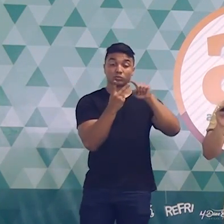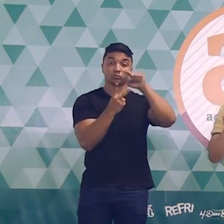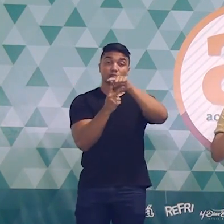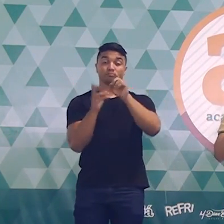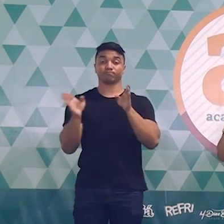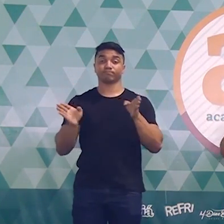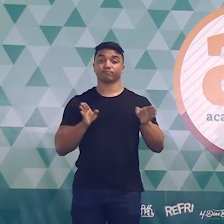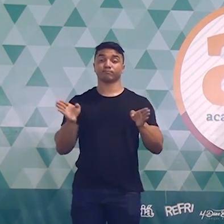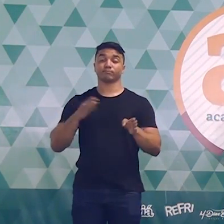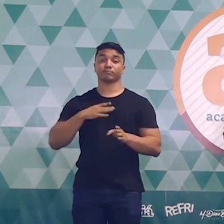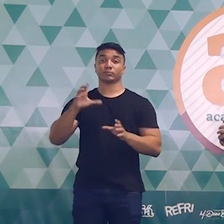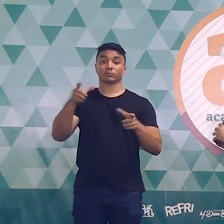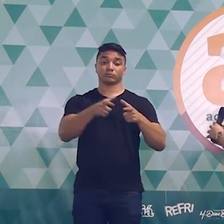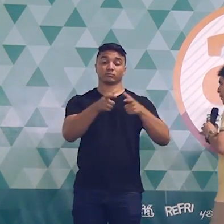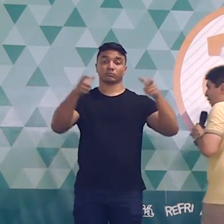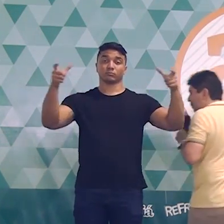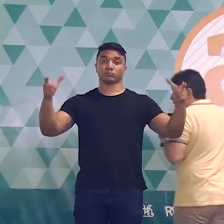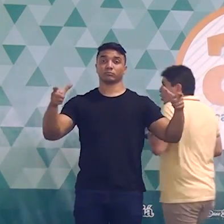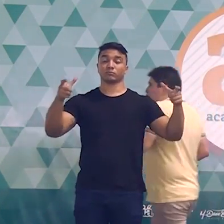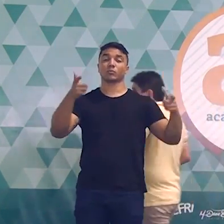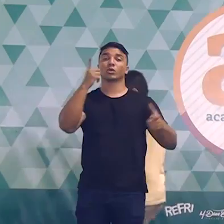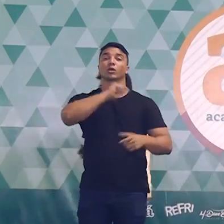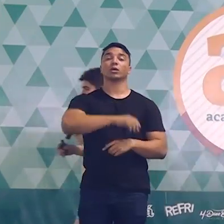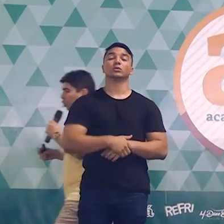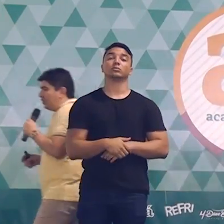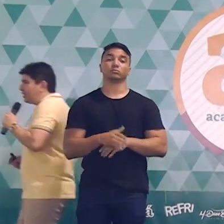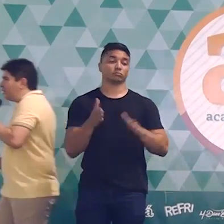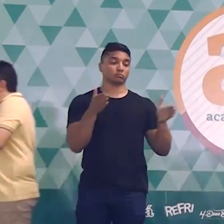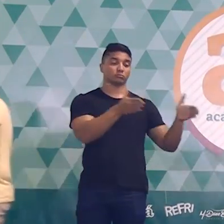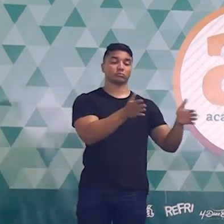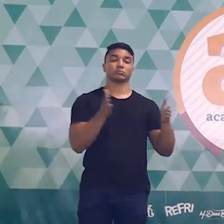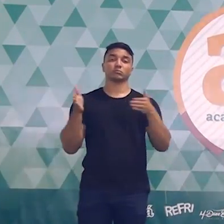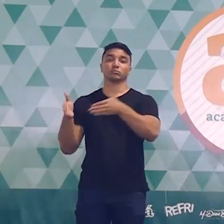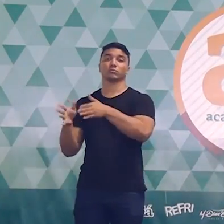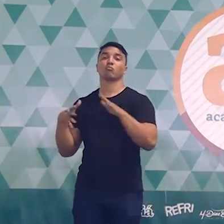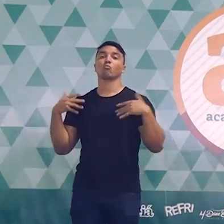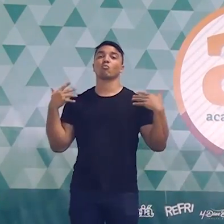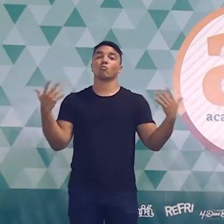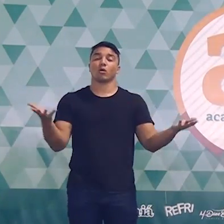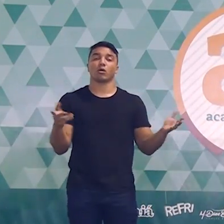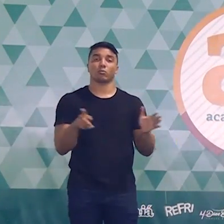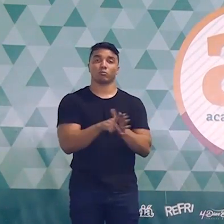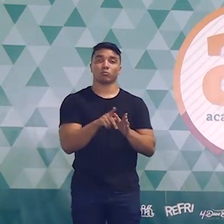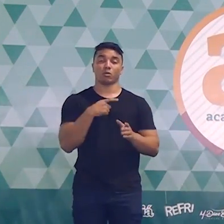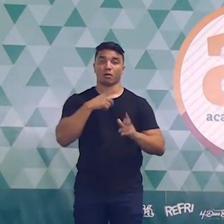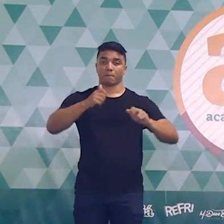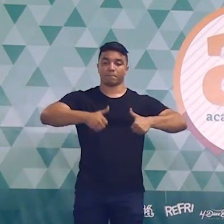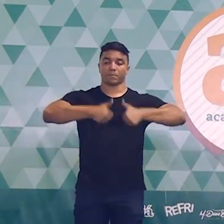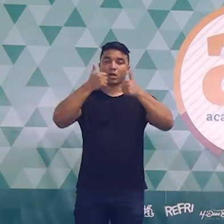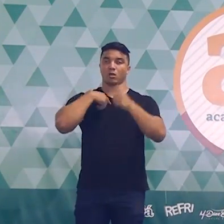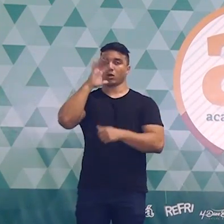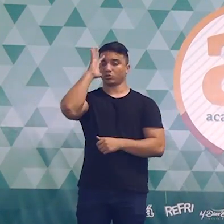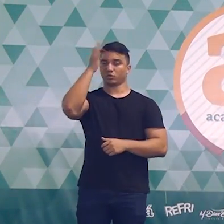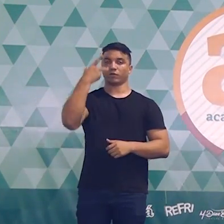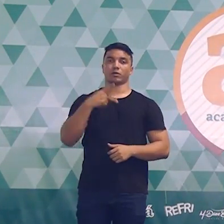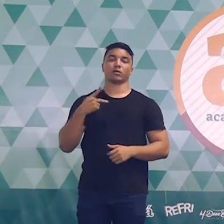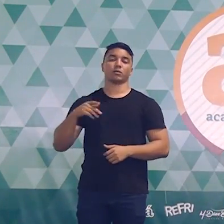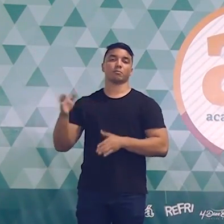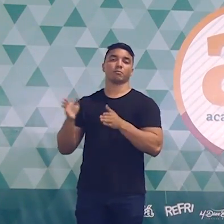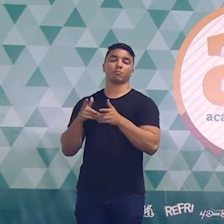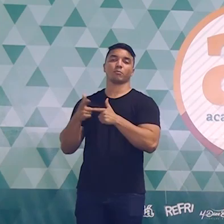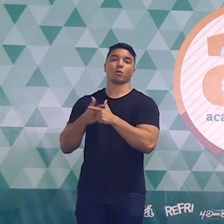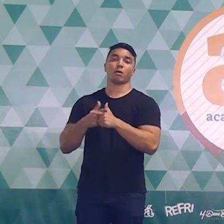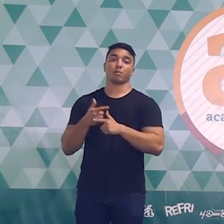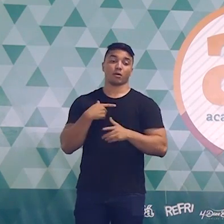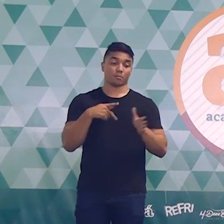blocos que atuam melhor para resolver um problema? Quais são os 2 grandes blocos que vão atuar melhor para resolver um problema?